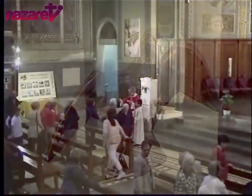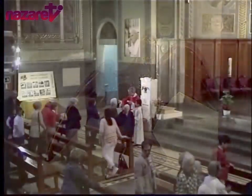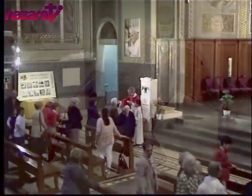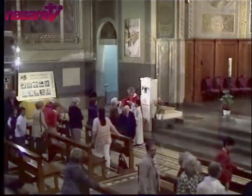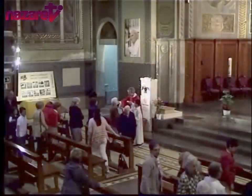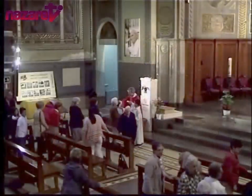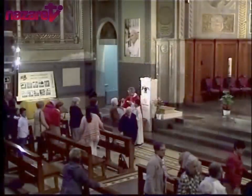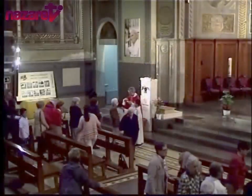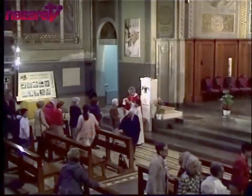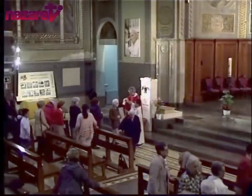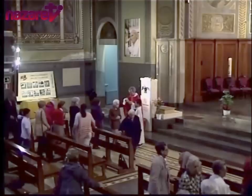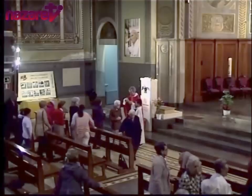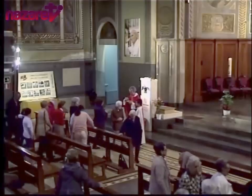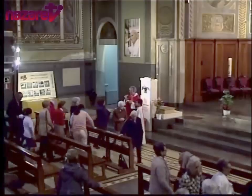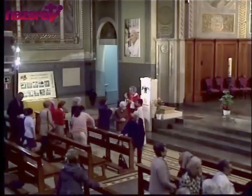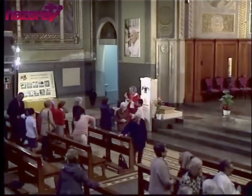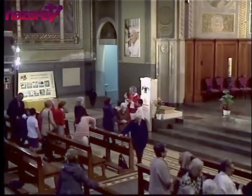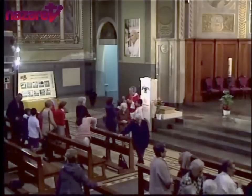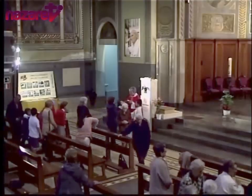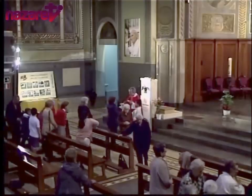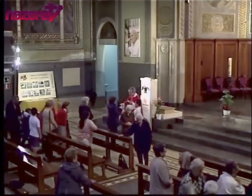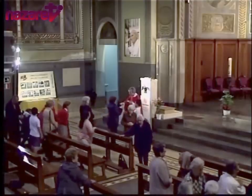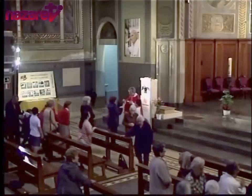fuente del mayor consuelo.